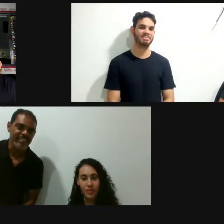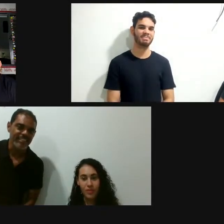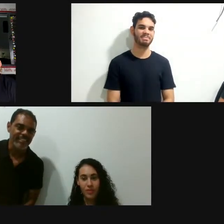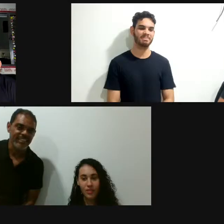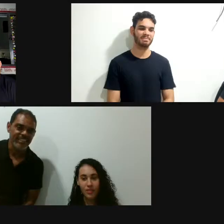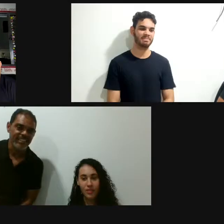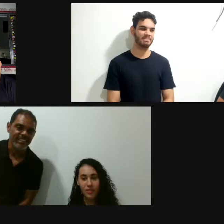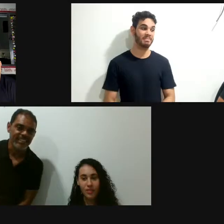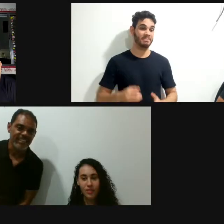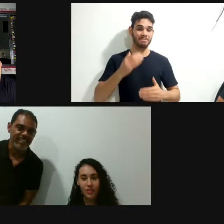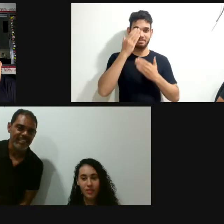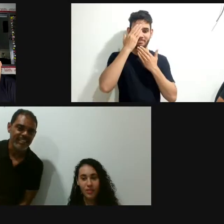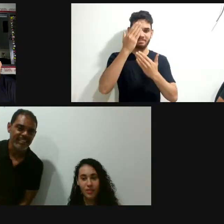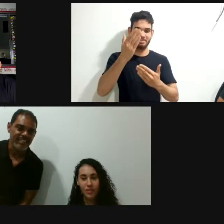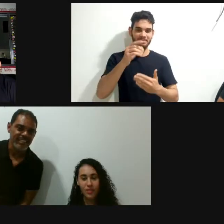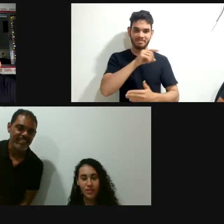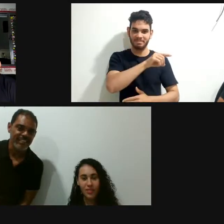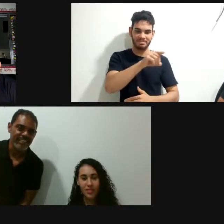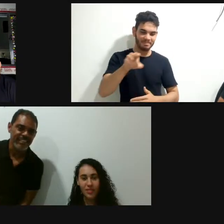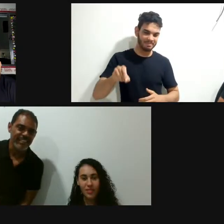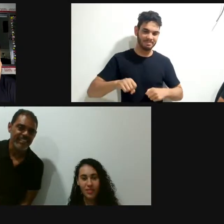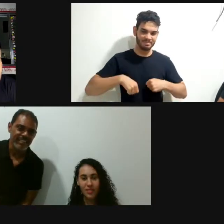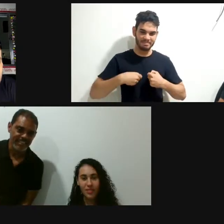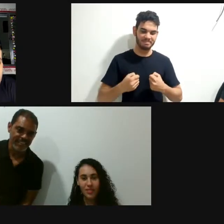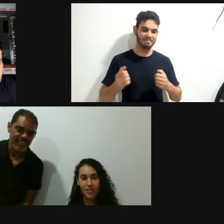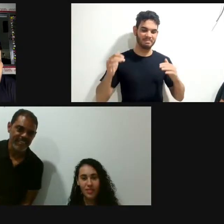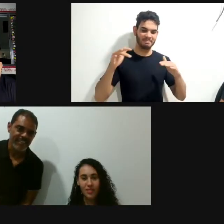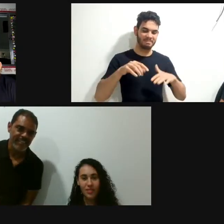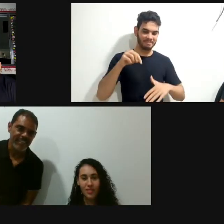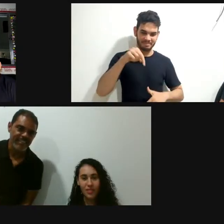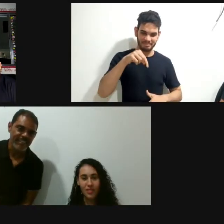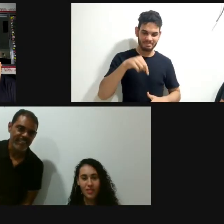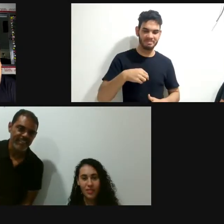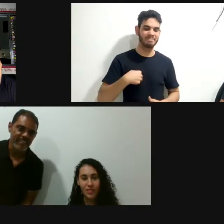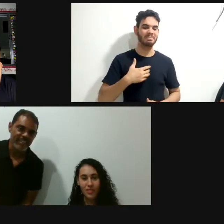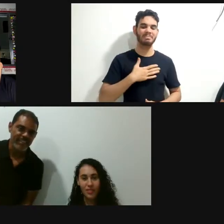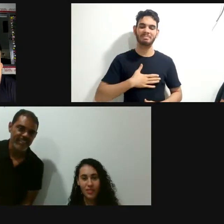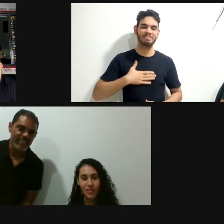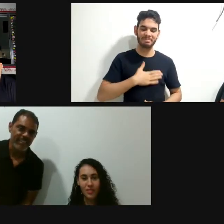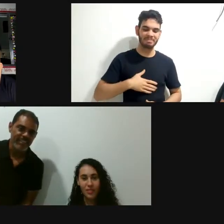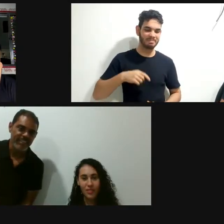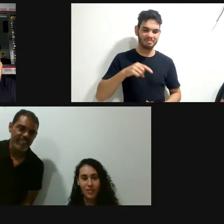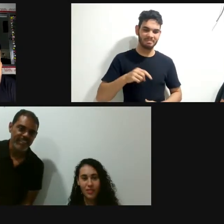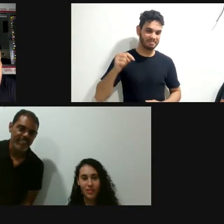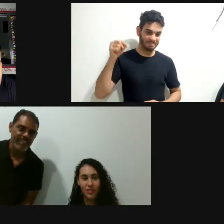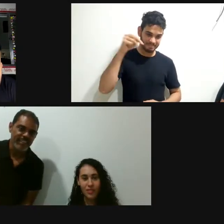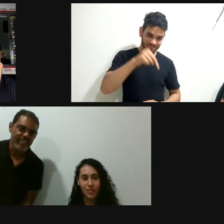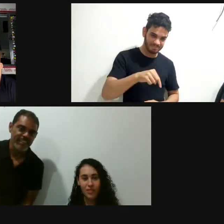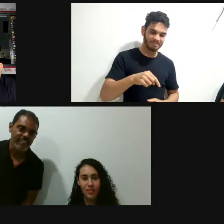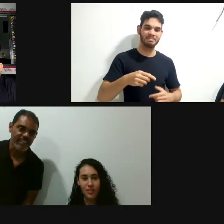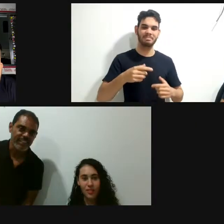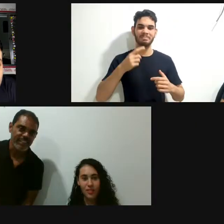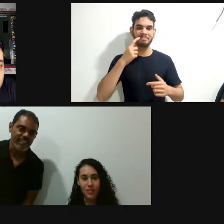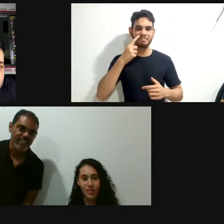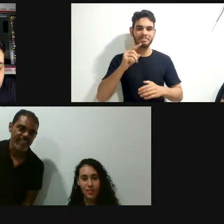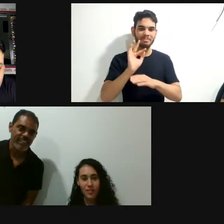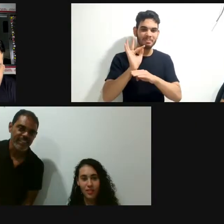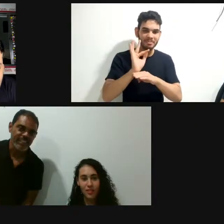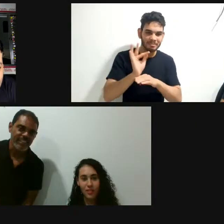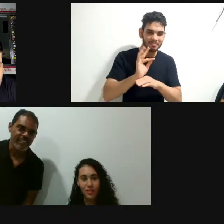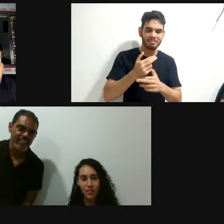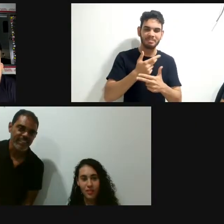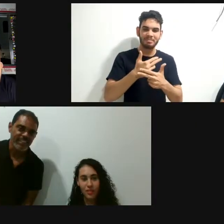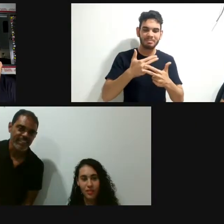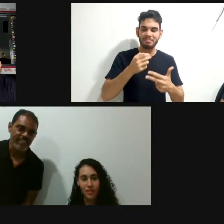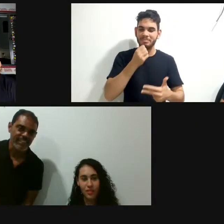verdade. Eu sempre tive vontade de fazer esse tipo de live. Eu tô aberto se vocês um dia quiserem fazer uma live comigo também, quiser conversar de